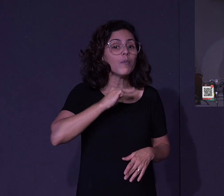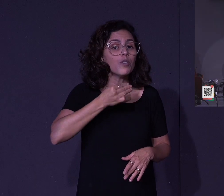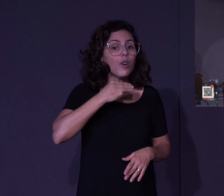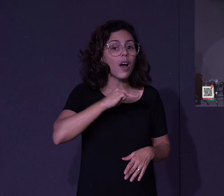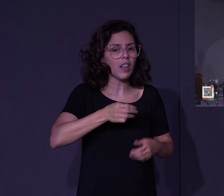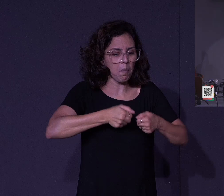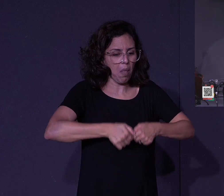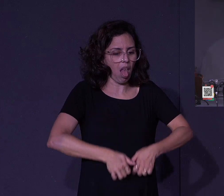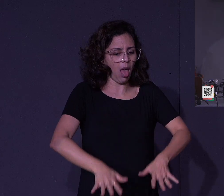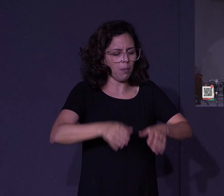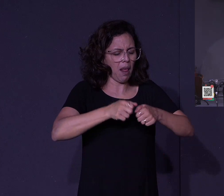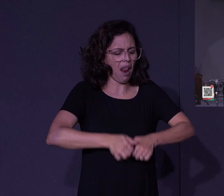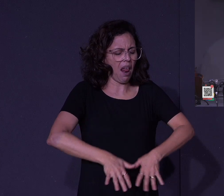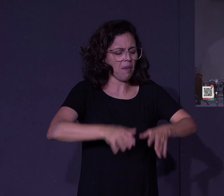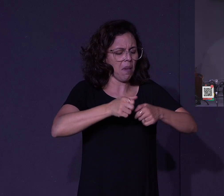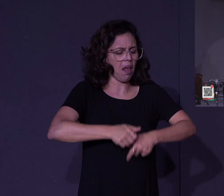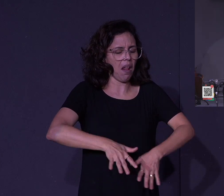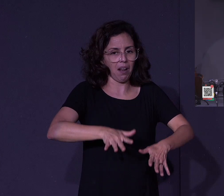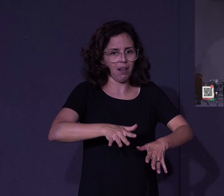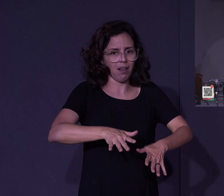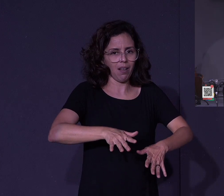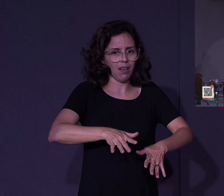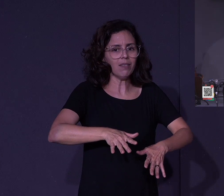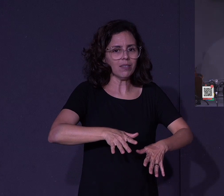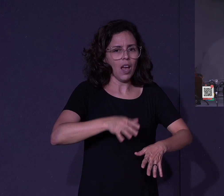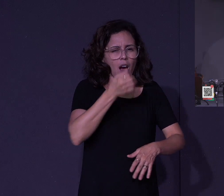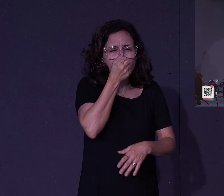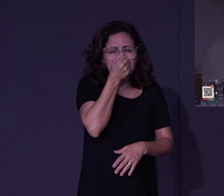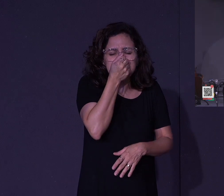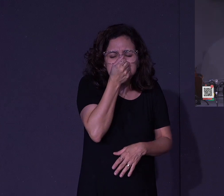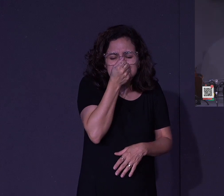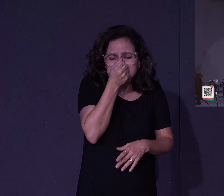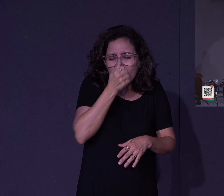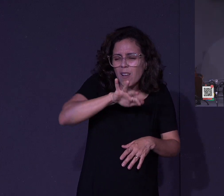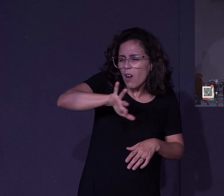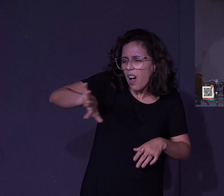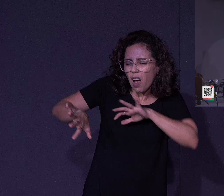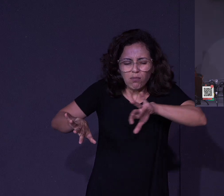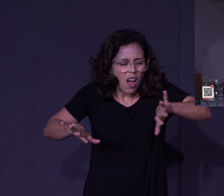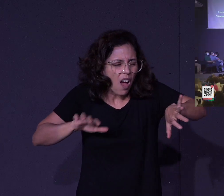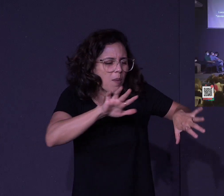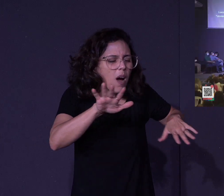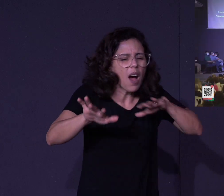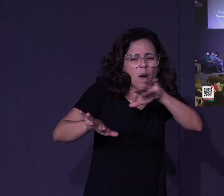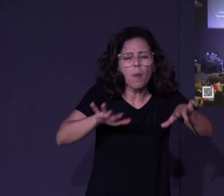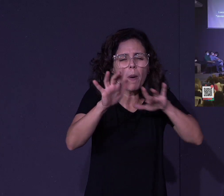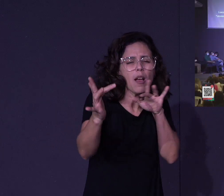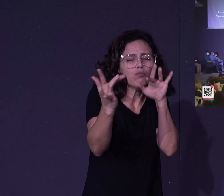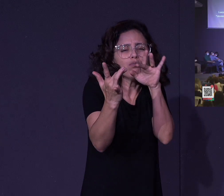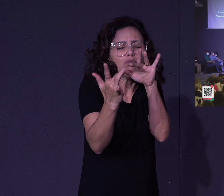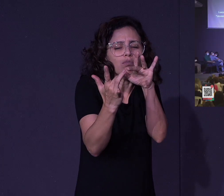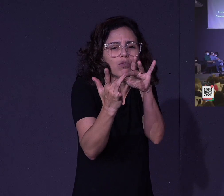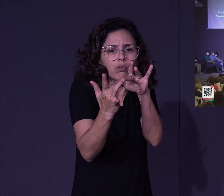Pedro questiona Jesus lá, né? E diz assim: Senhor, a multidão te comprime, como é que o Senhor quer saber quem te tocou? Não, Pedro, ela não me tocou